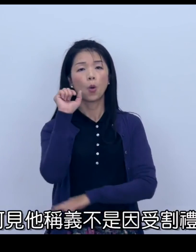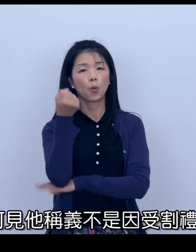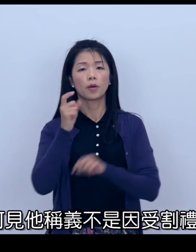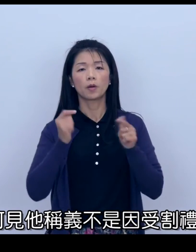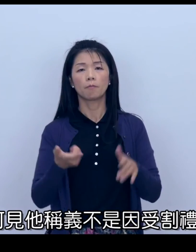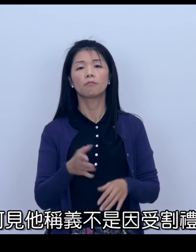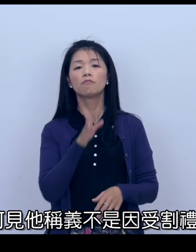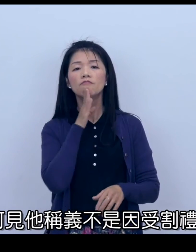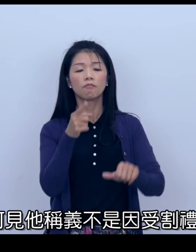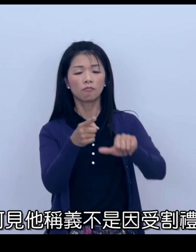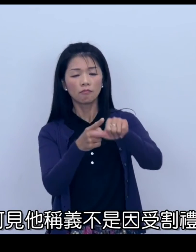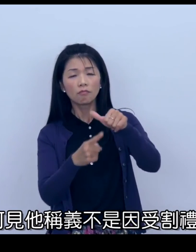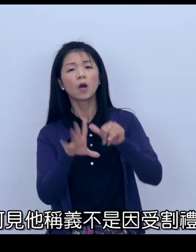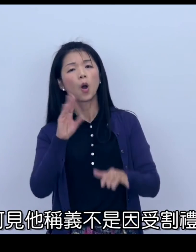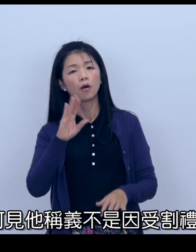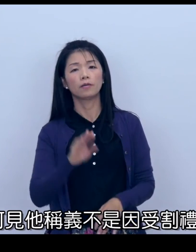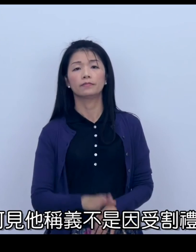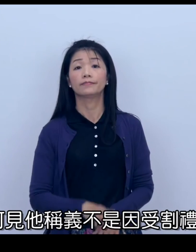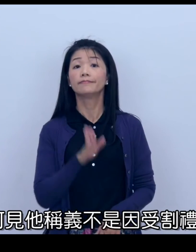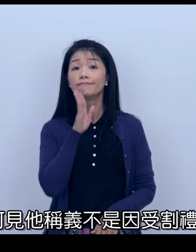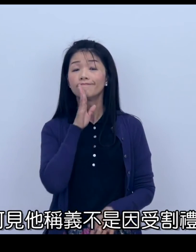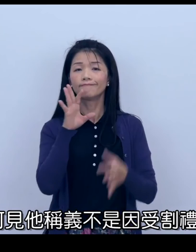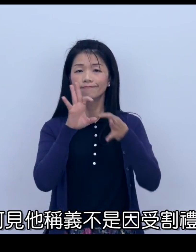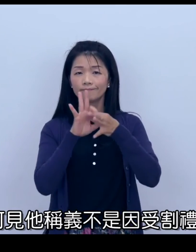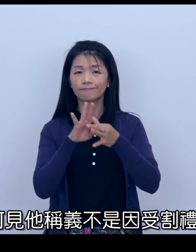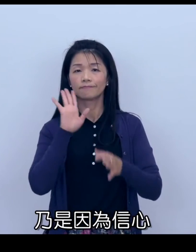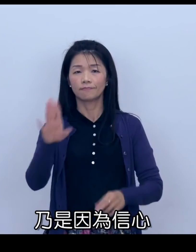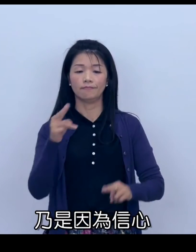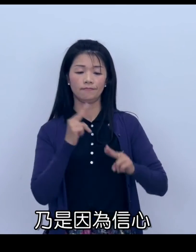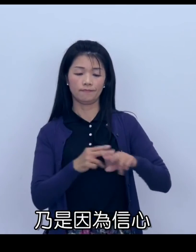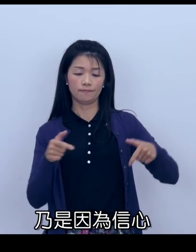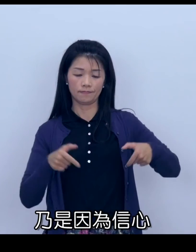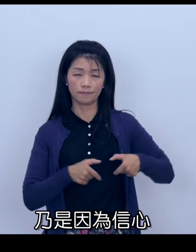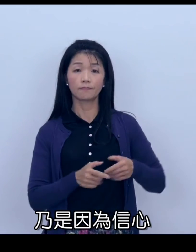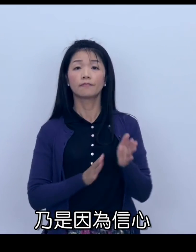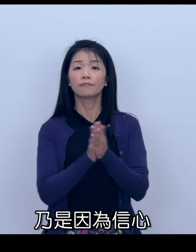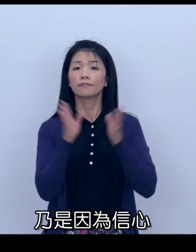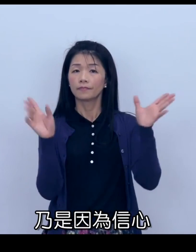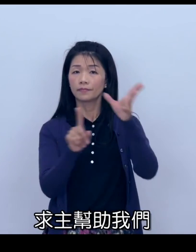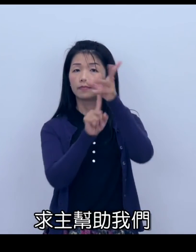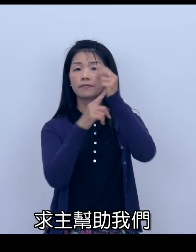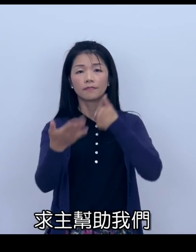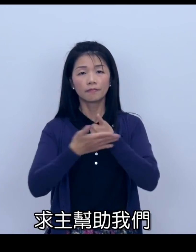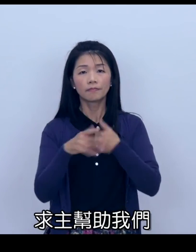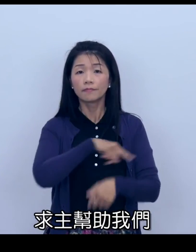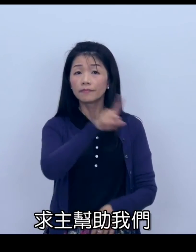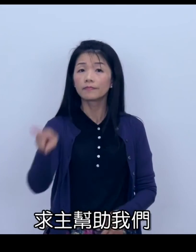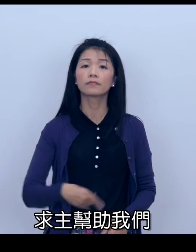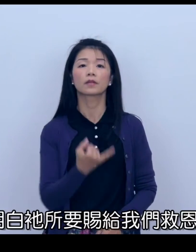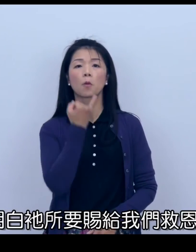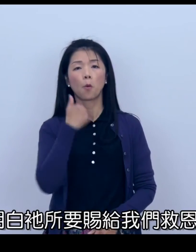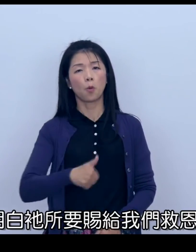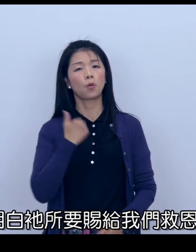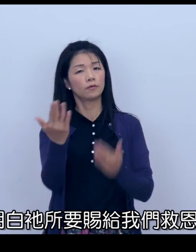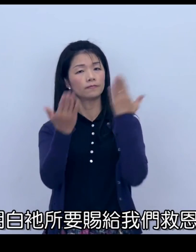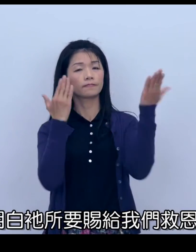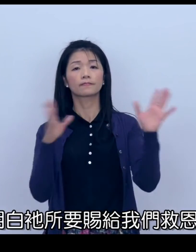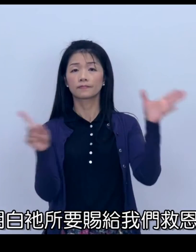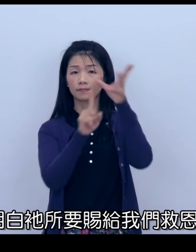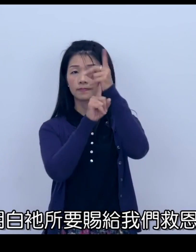见他称义不是因受割礼，乃是因为信心。求主帮助我们可以真明白，他